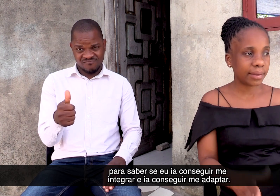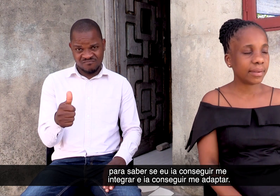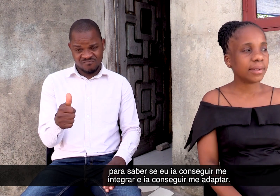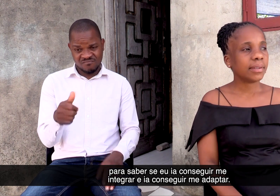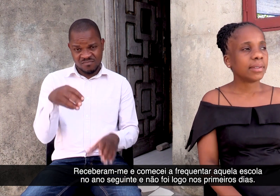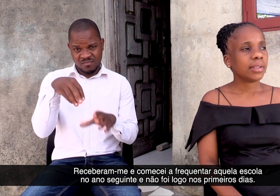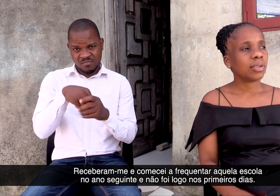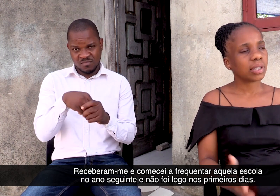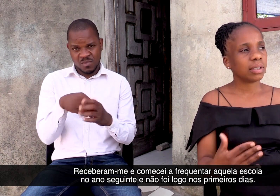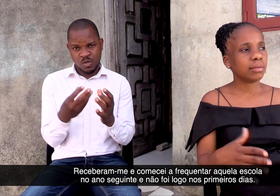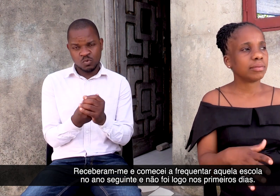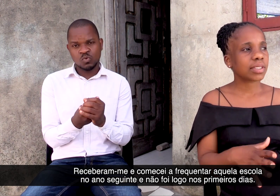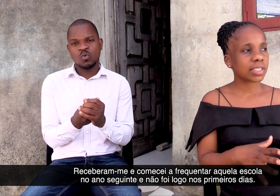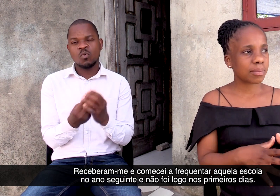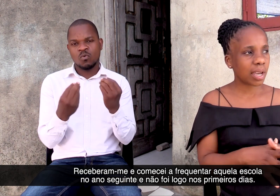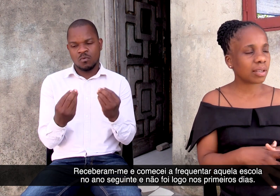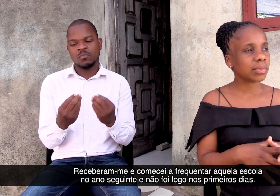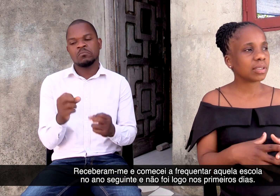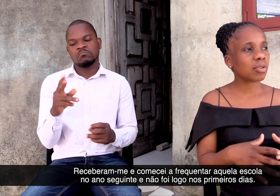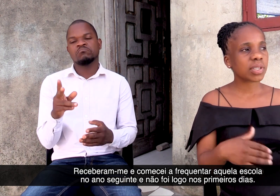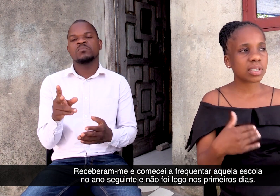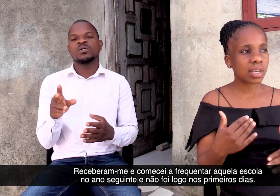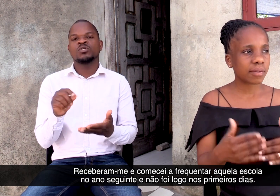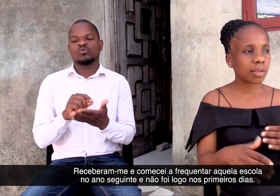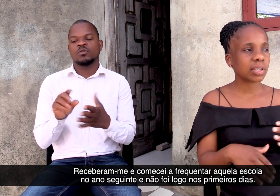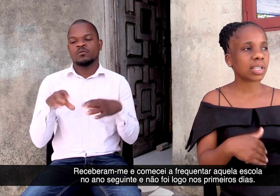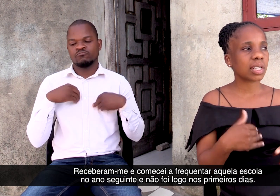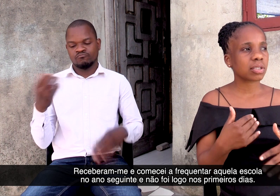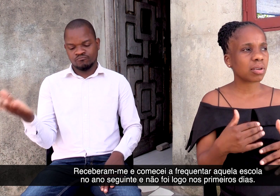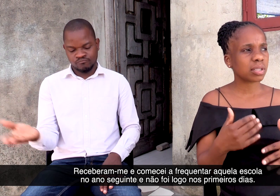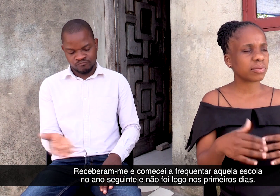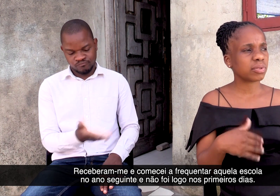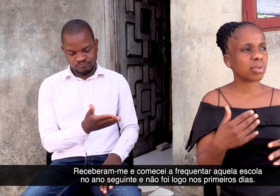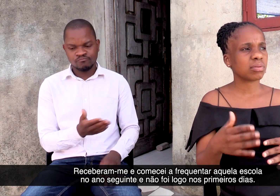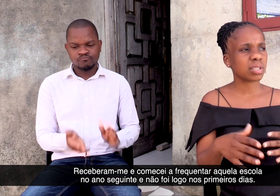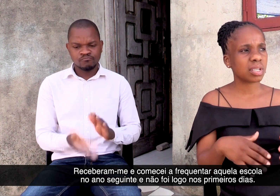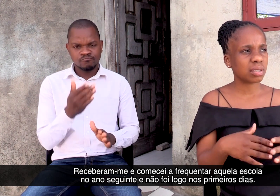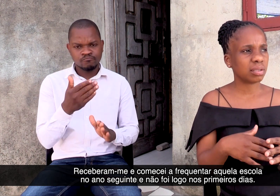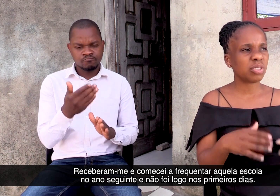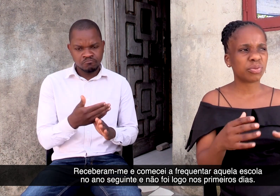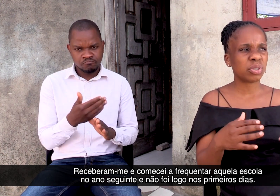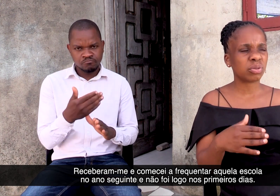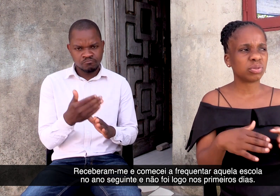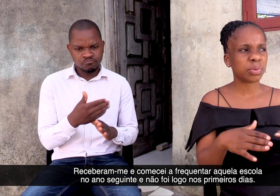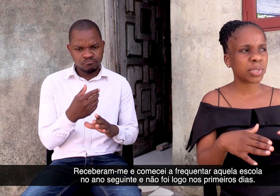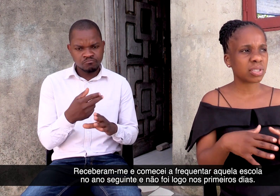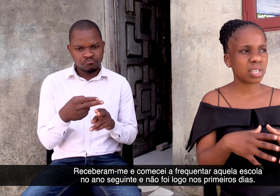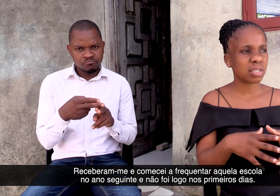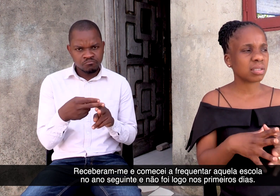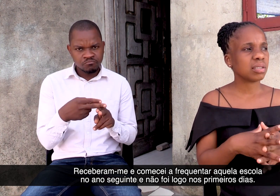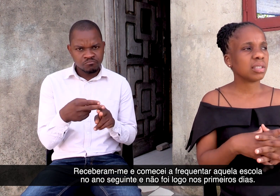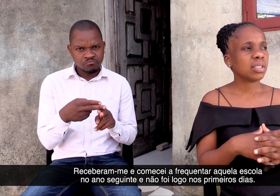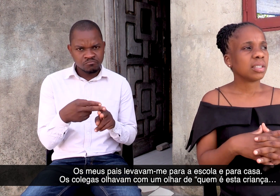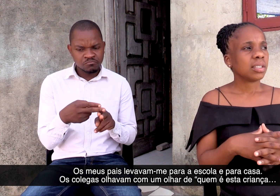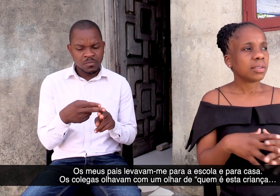adaptar. Ok? Receberam-me. Comecei a frequentar aquela escola, acho que foi no ano seguinte. E não foi logo nos primeiros